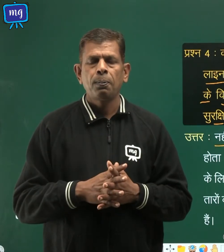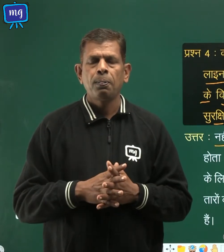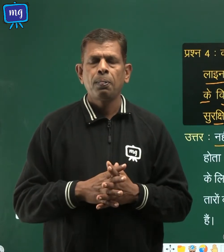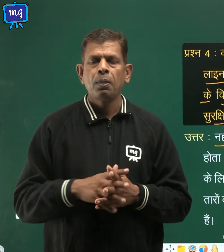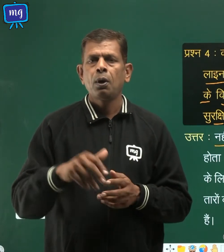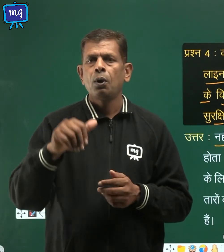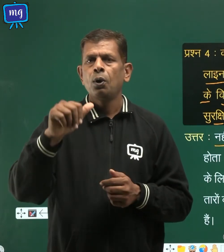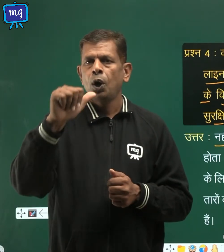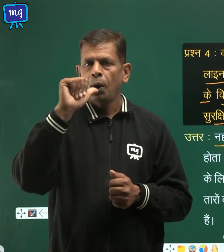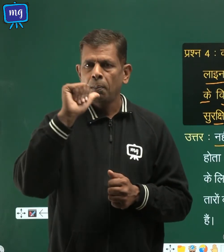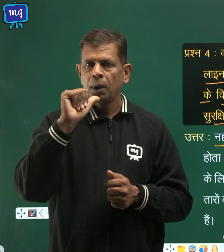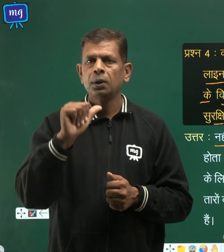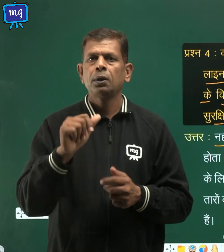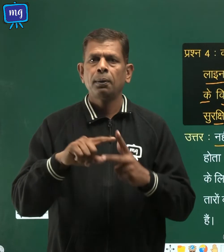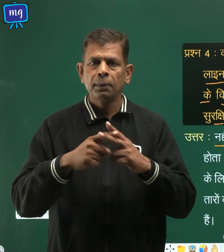पानी विद्युत का